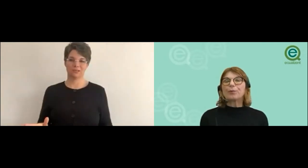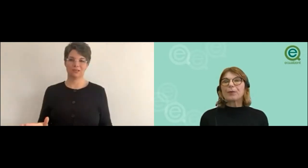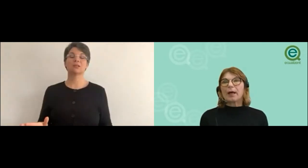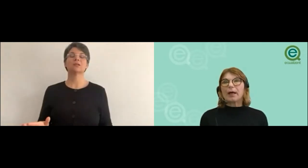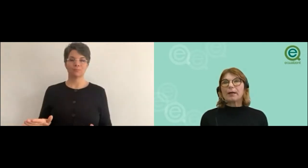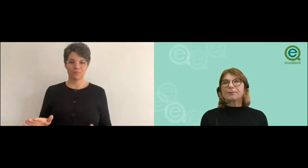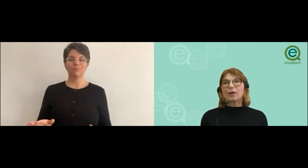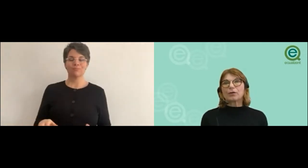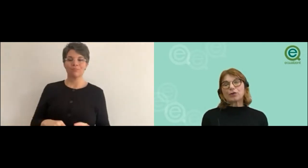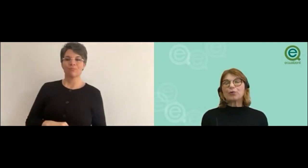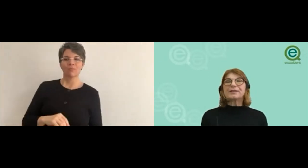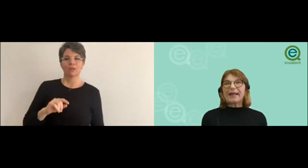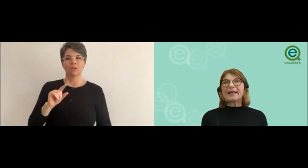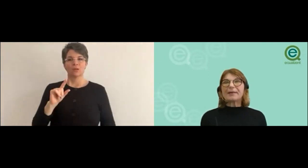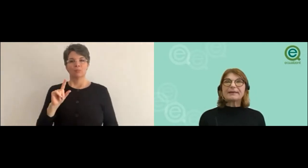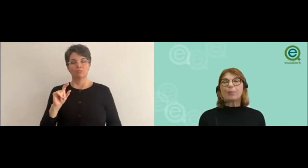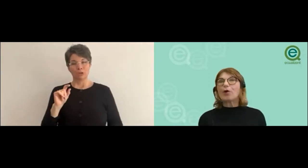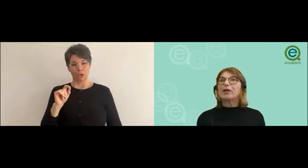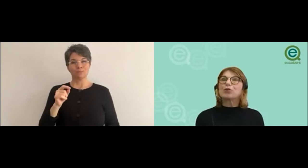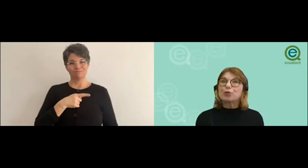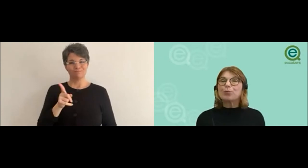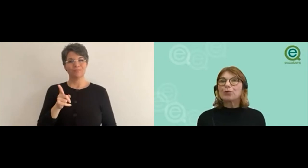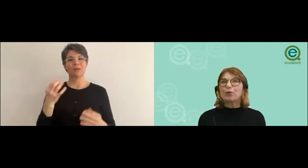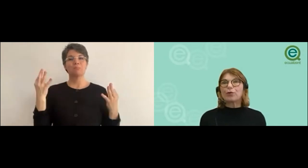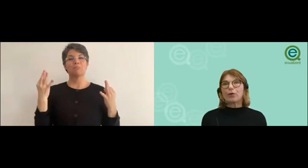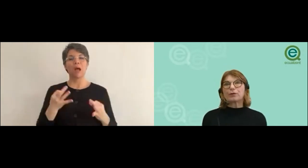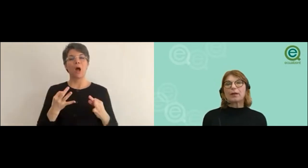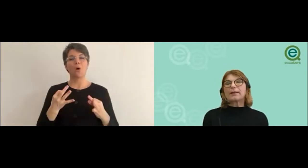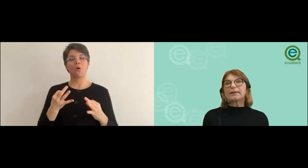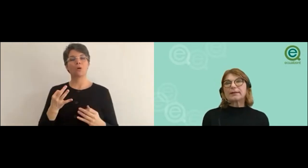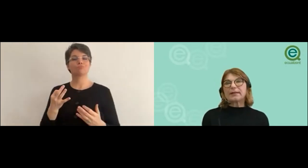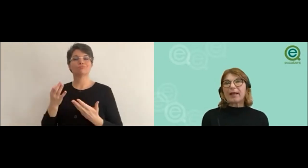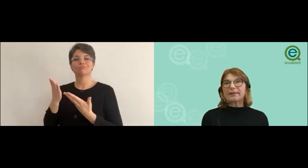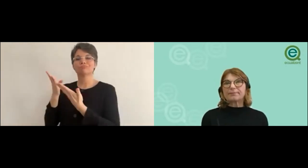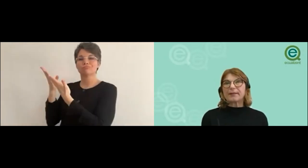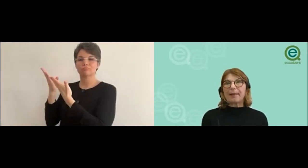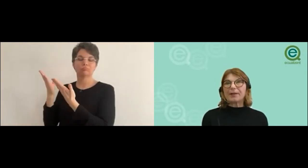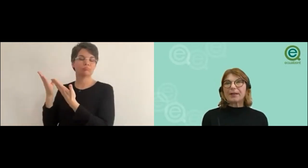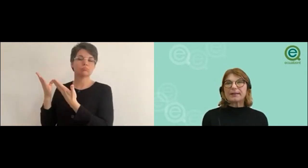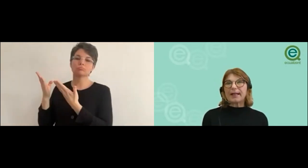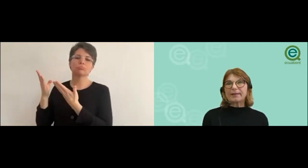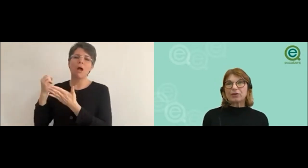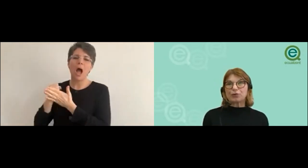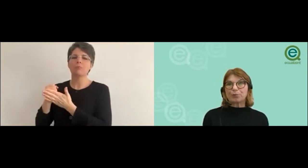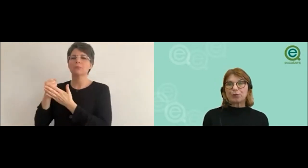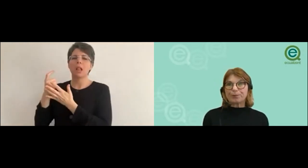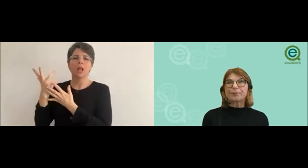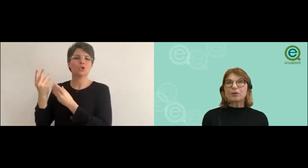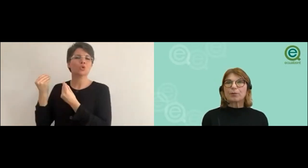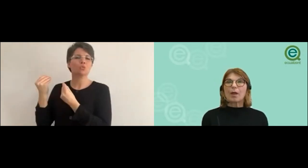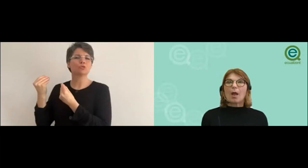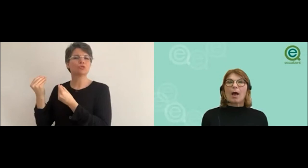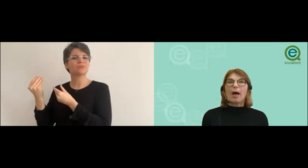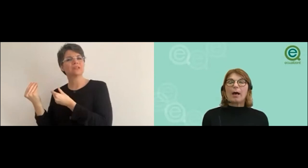Zubuchung, oder die Schulungsteilnehmenden brauchen eine Zubuchung von den diversen Ämtern, die klassisch zubuchen.